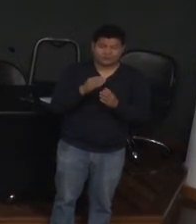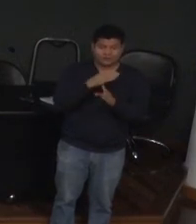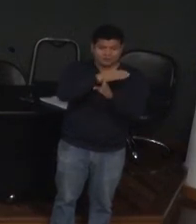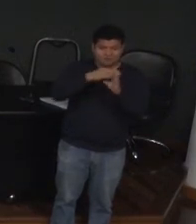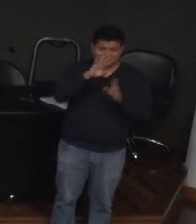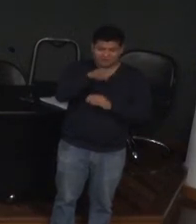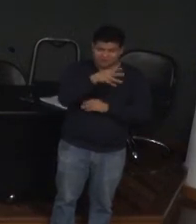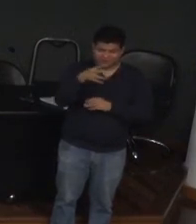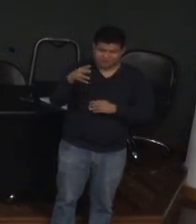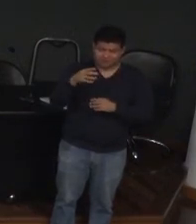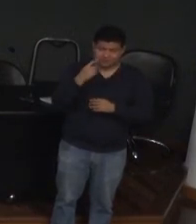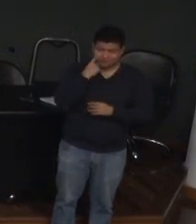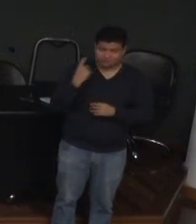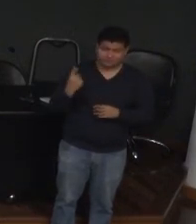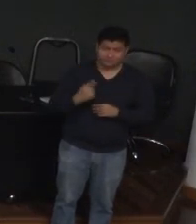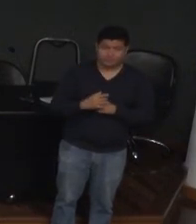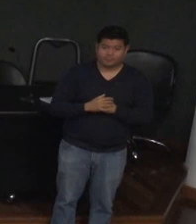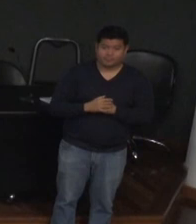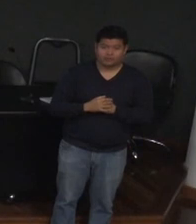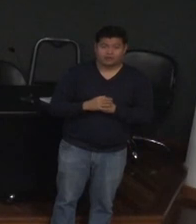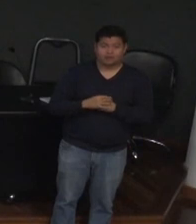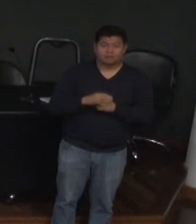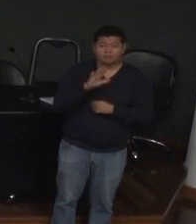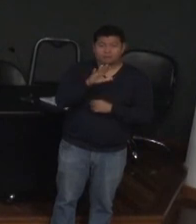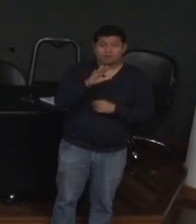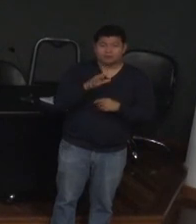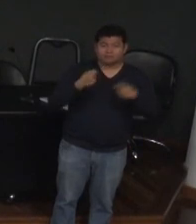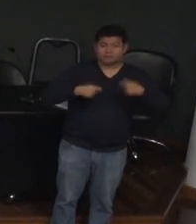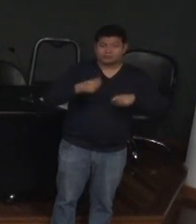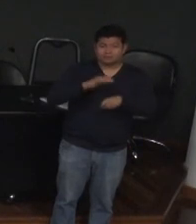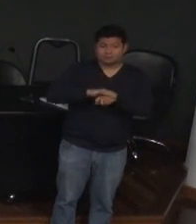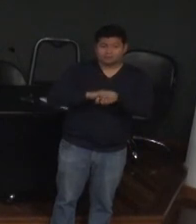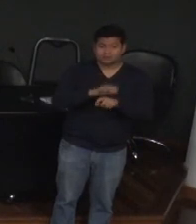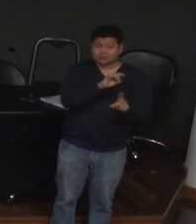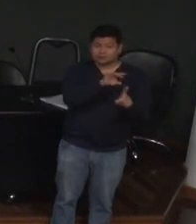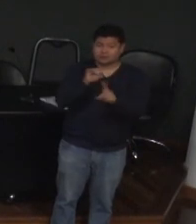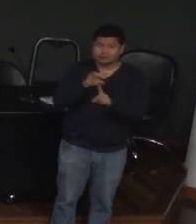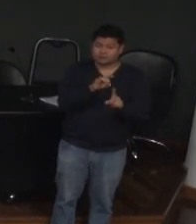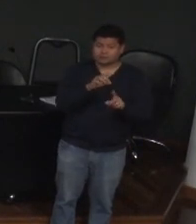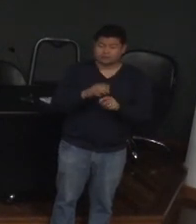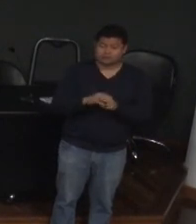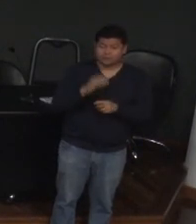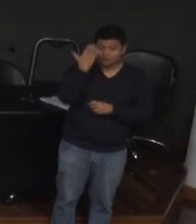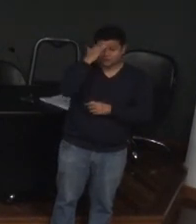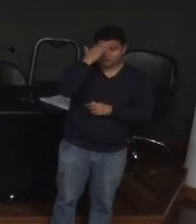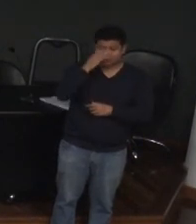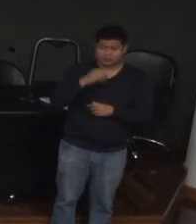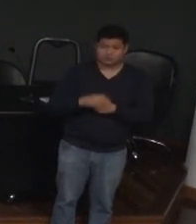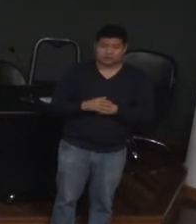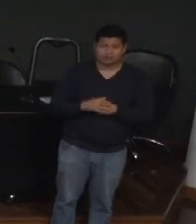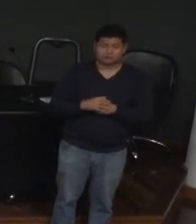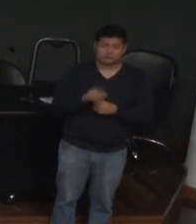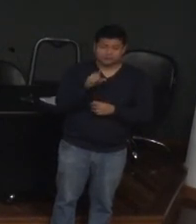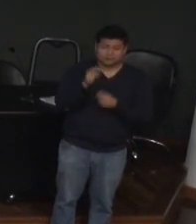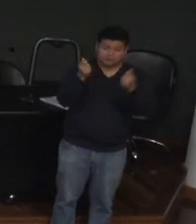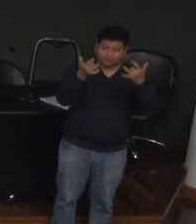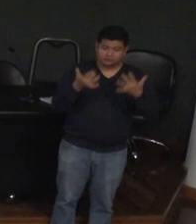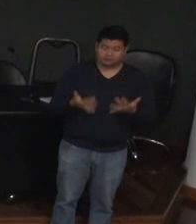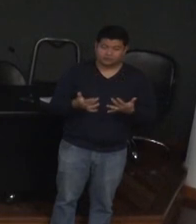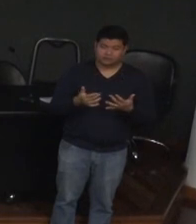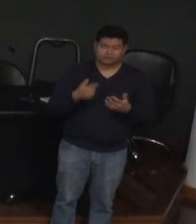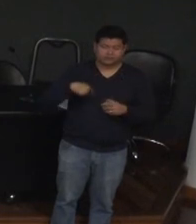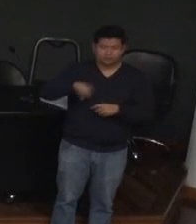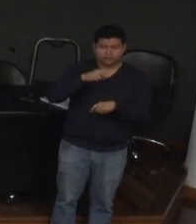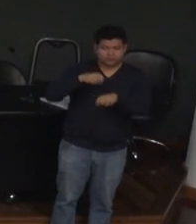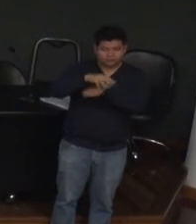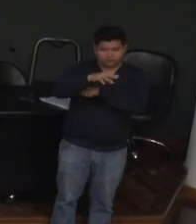de quem? Vai depender de vocês. Na política de gestão de risco, vocês vão dizer qual é o apetite. A gente sempre sugere um apetite